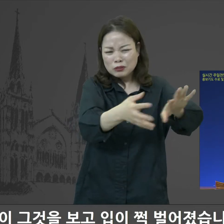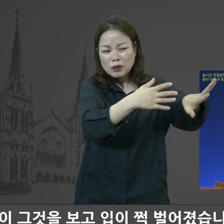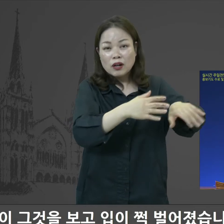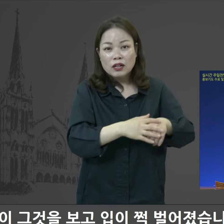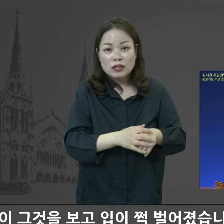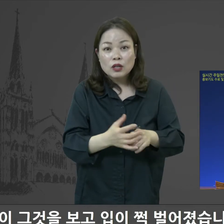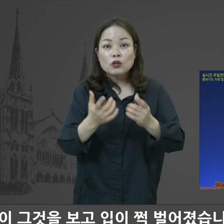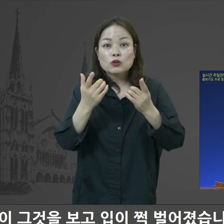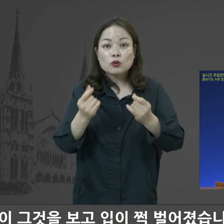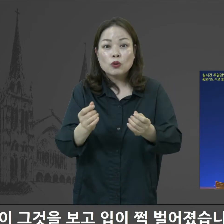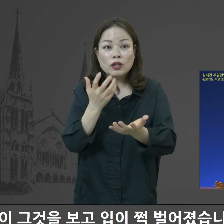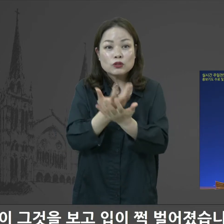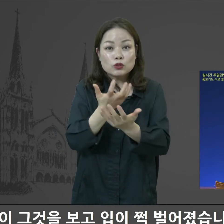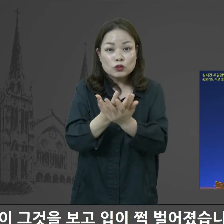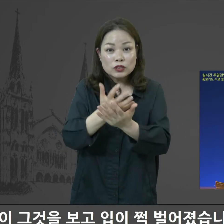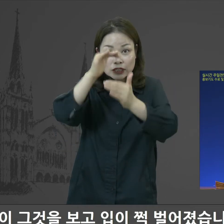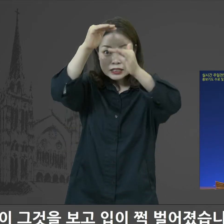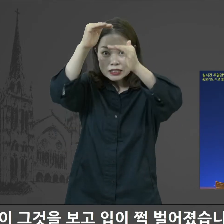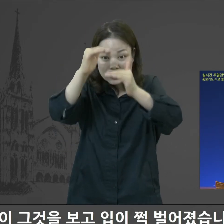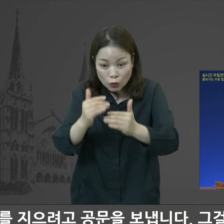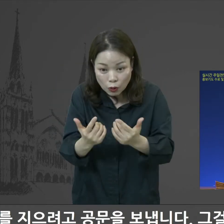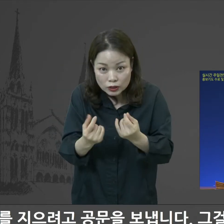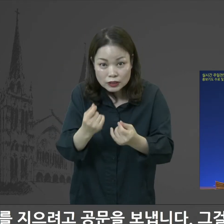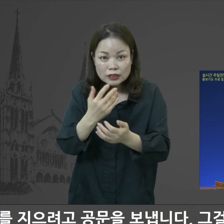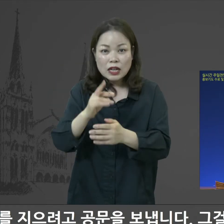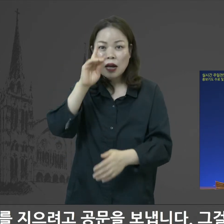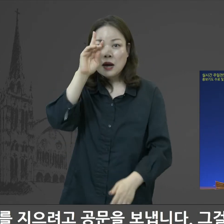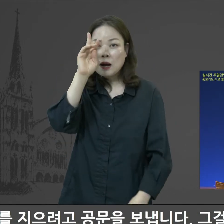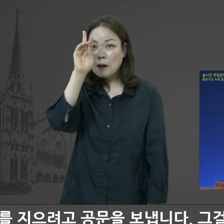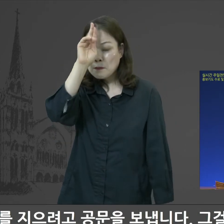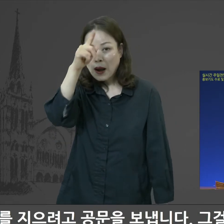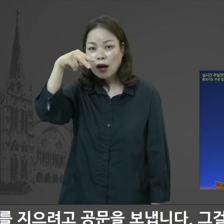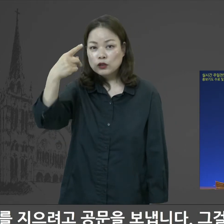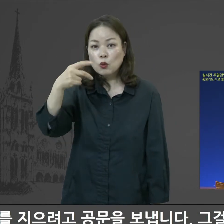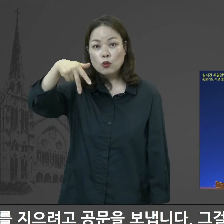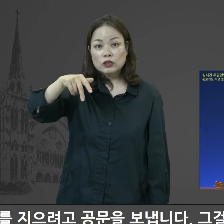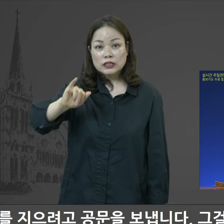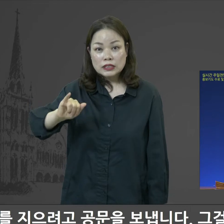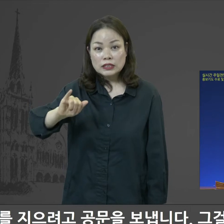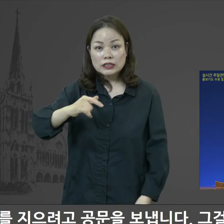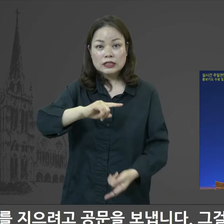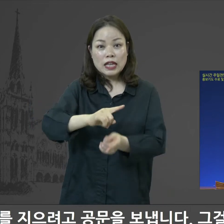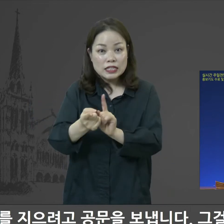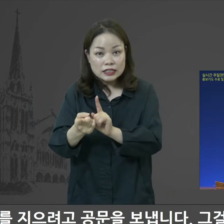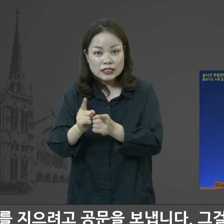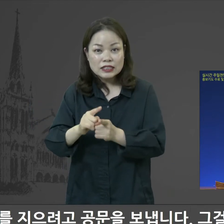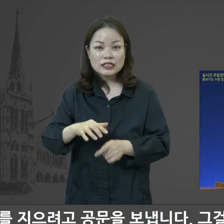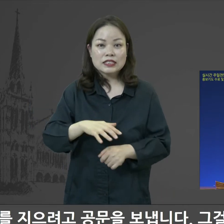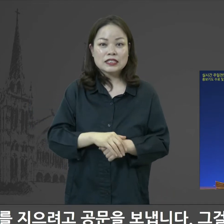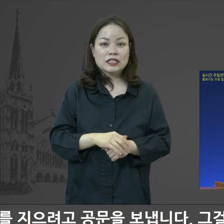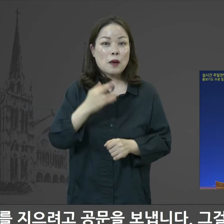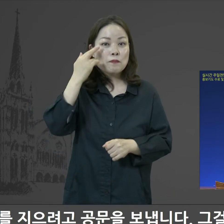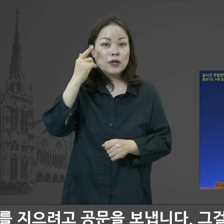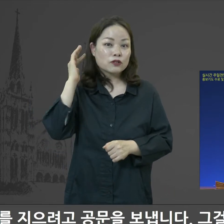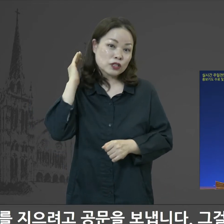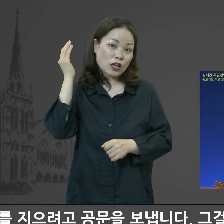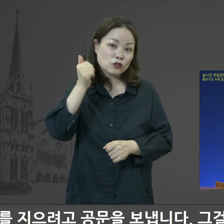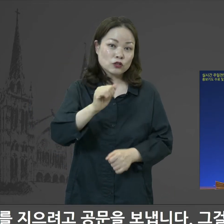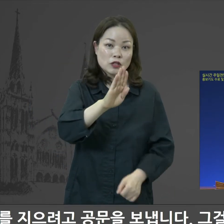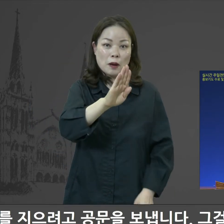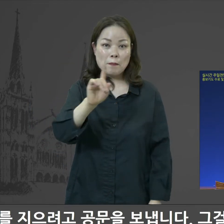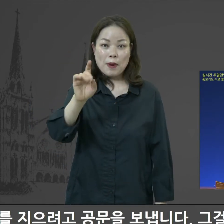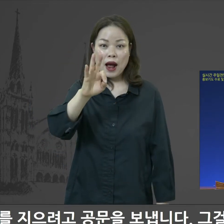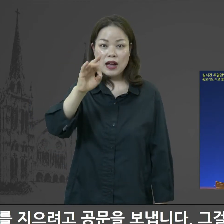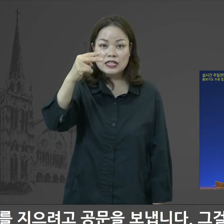하지만 똑같은 공문에 똑같은 내용에 박동진이라는 이름 대신에 미국 대통령 조 바이든이라는 이름이